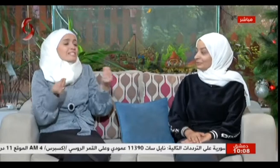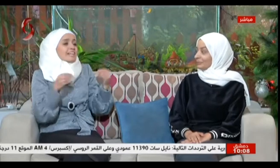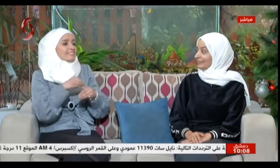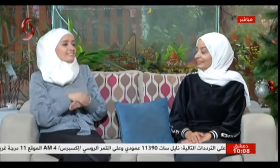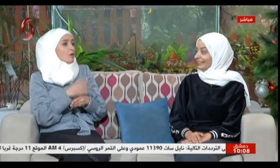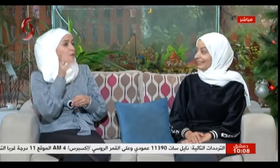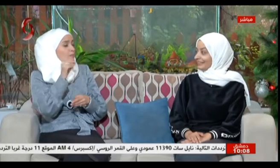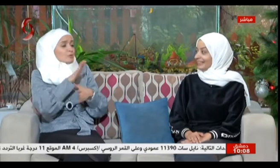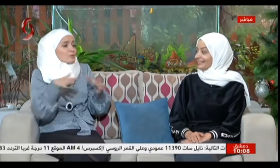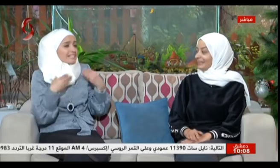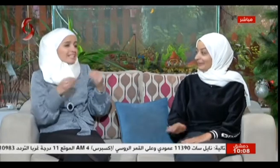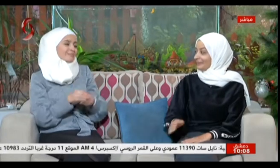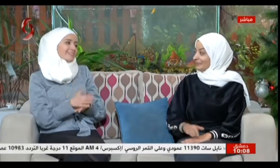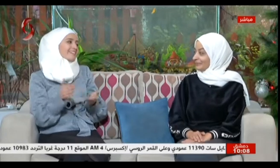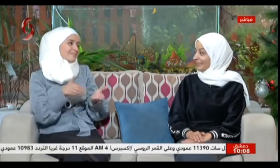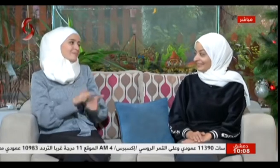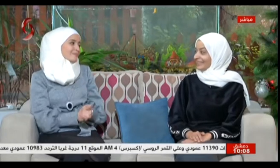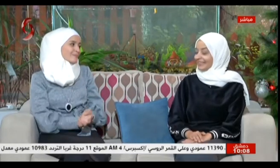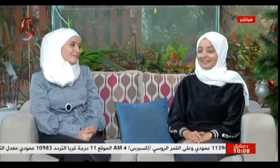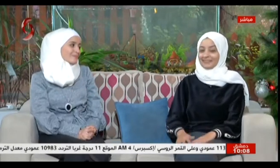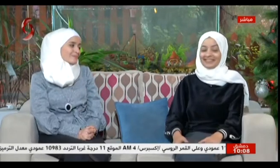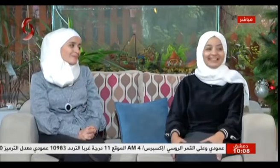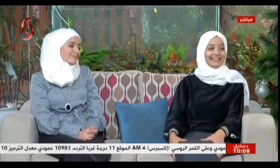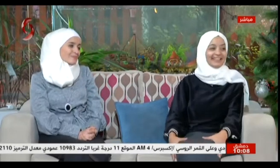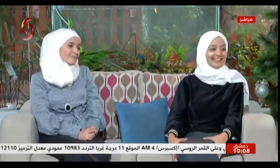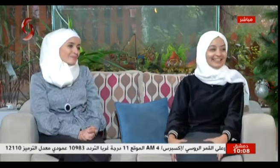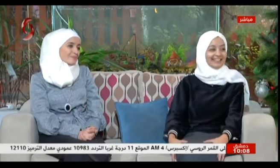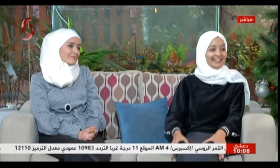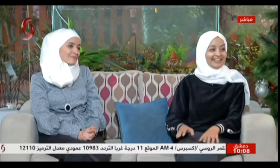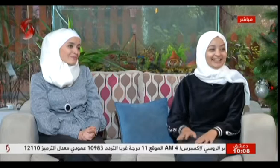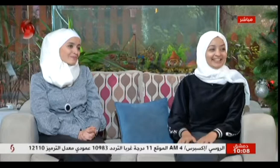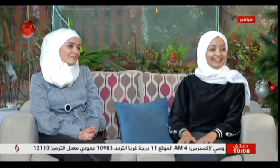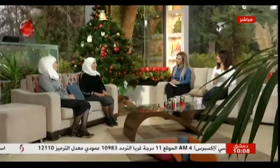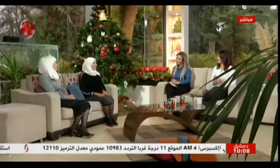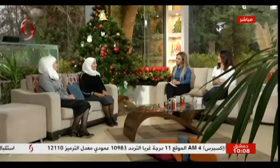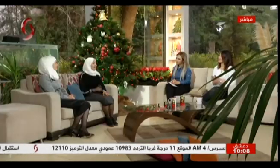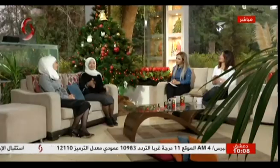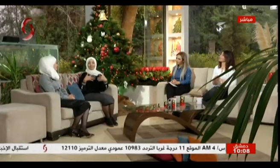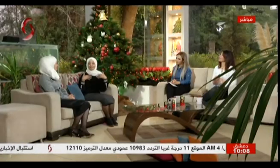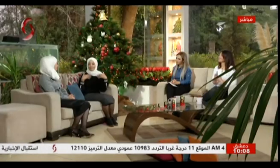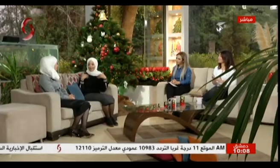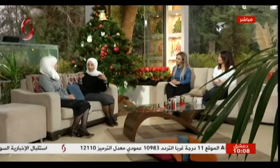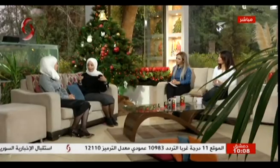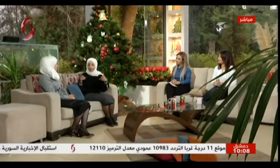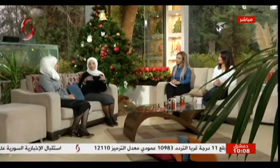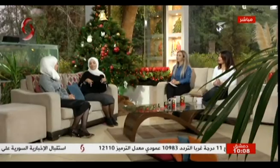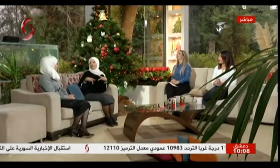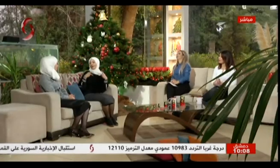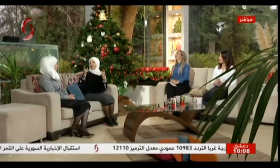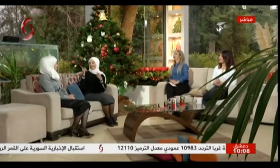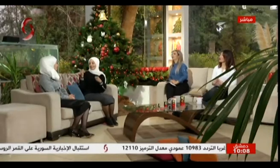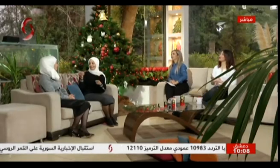اولادي بيترجموا لغة إشارة، اولادي سامعين بيترجموا لغة إشارة كمان. يعني هدى مو بس انت فرحانة، نحن عن جد كثير